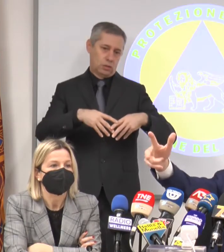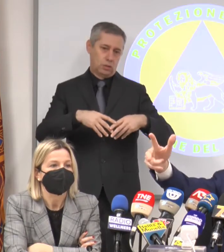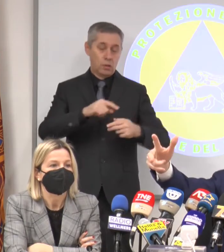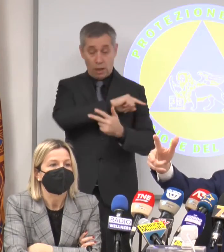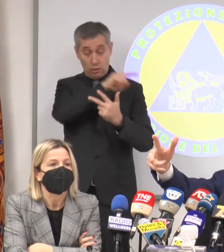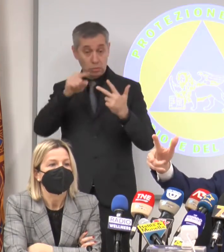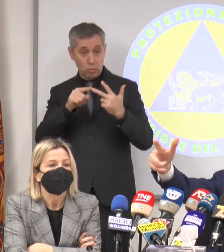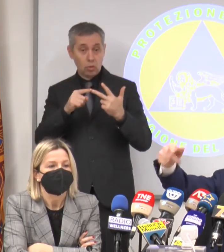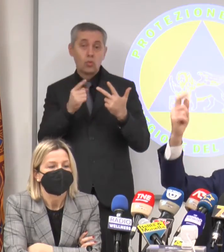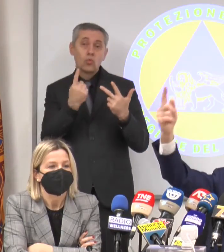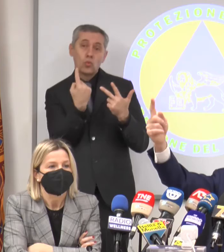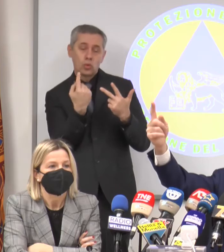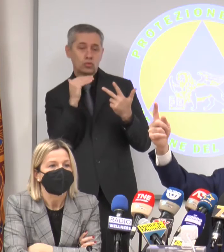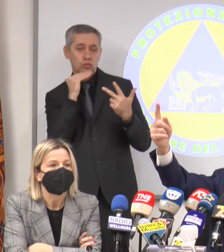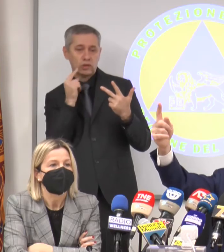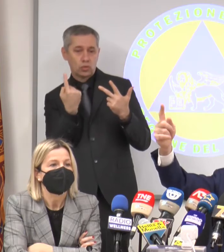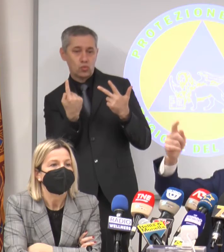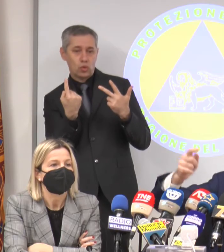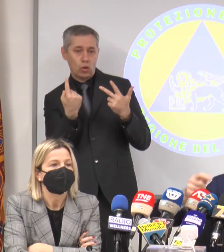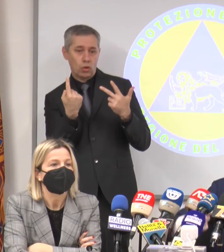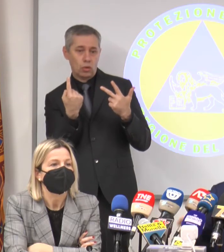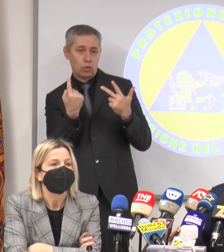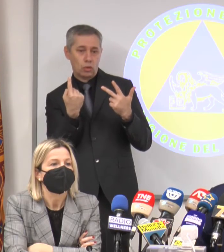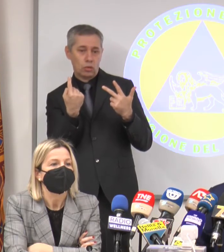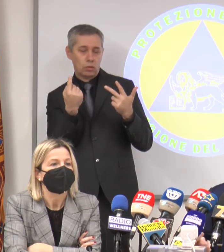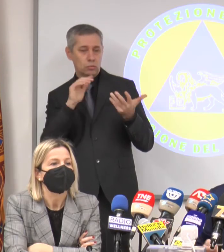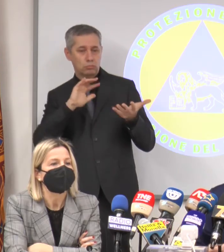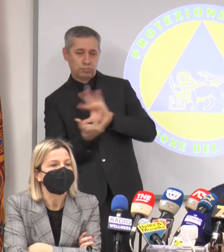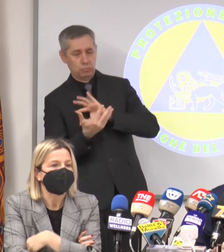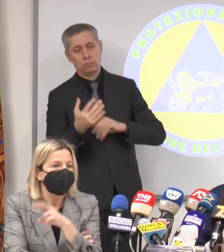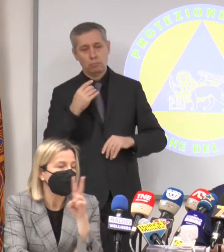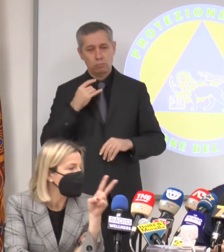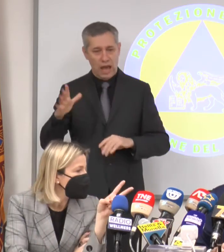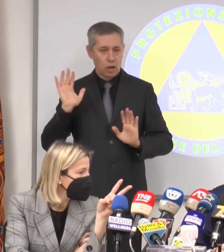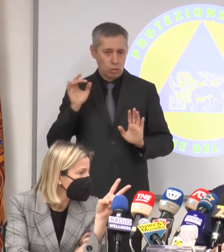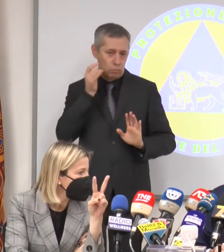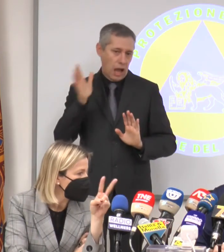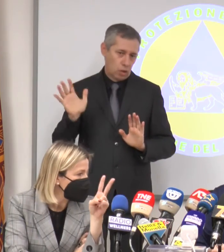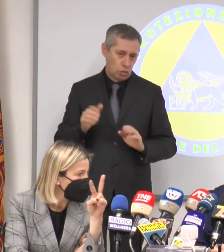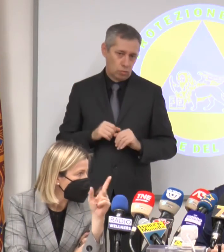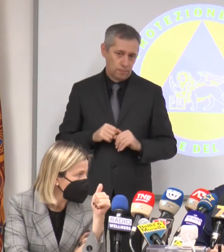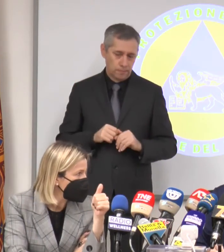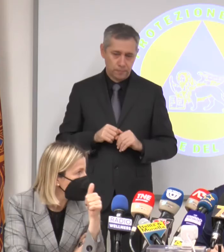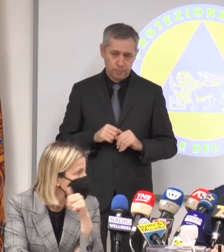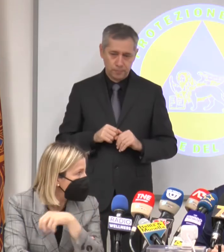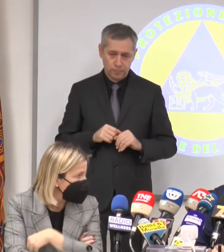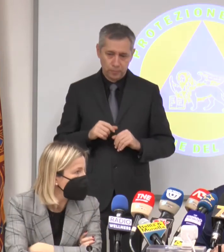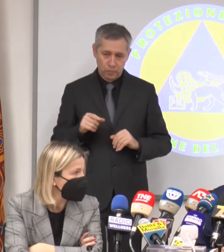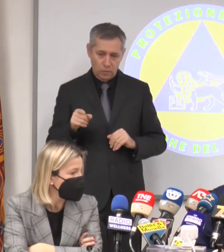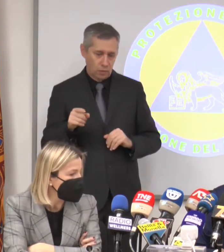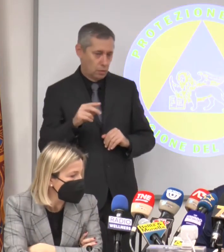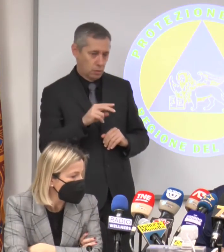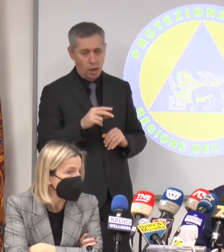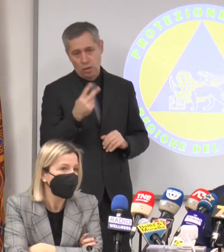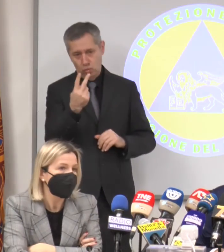previsionale dell'andamento pandemico colloca il Veneto in zona bianca entro 7 giorni. Già da venerdì decade in tutto il paese l'obbligo di mascherina all'esterno e